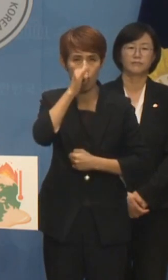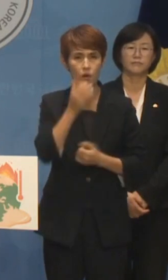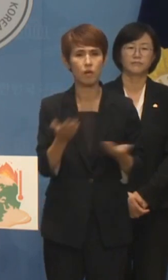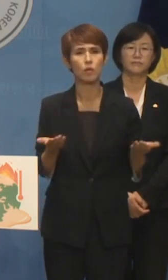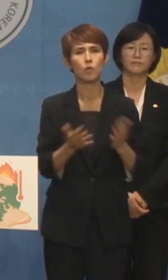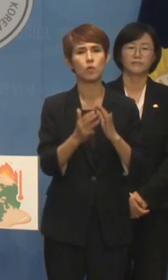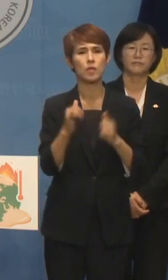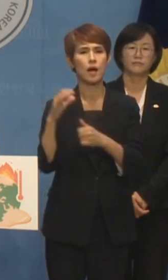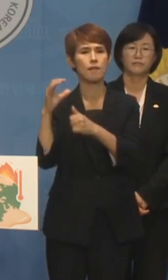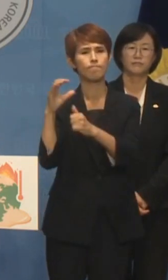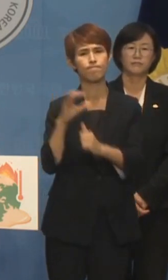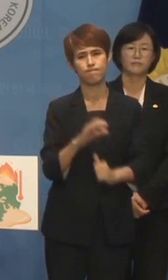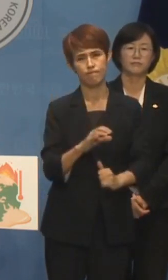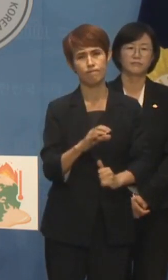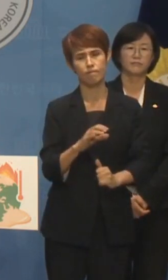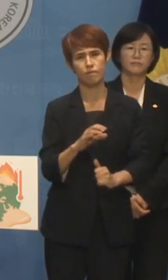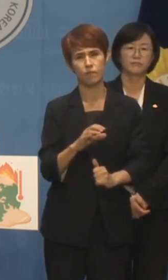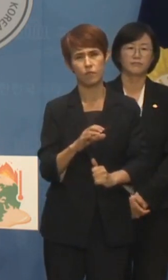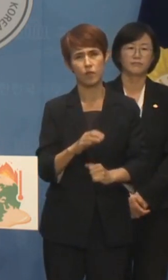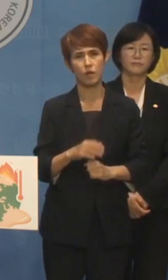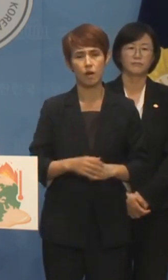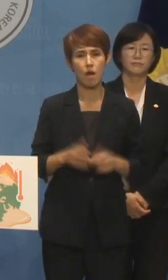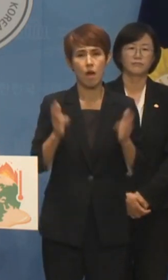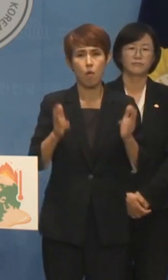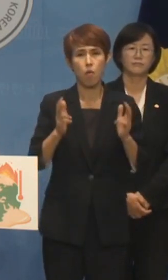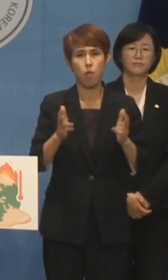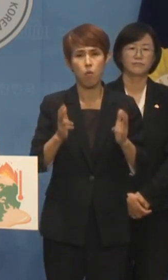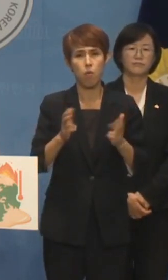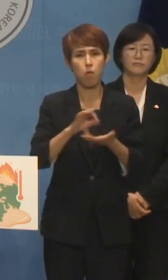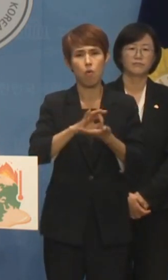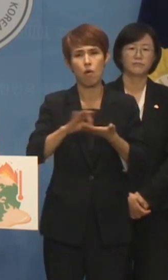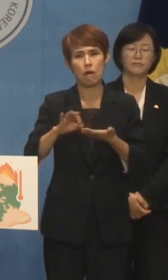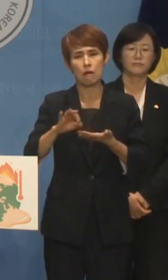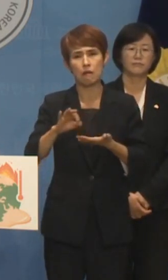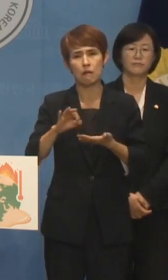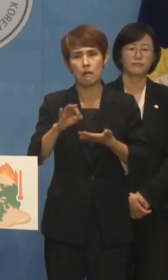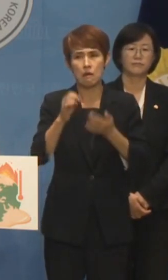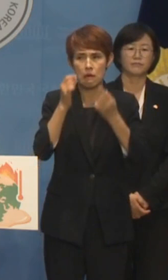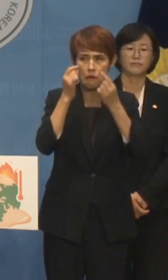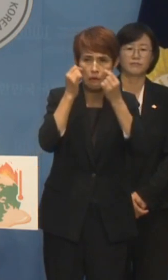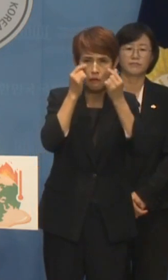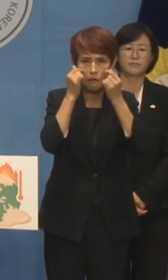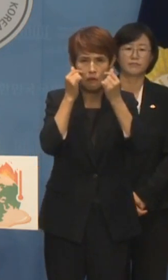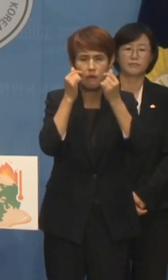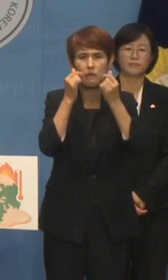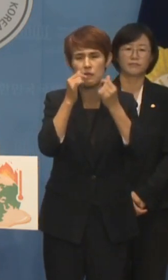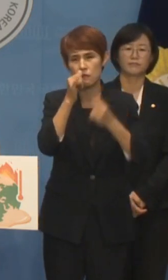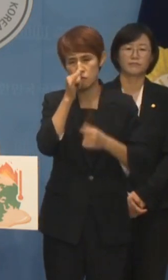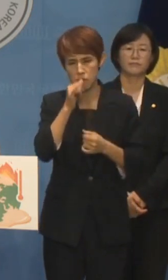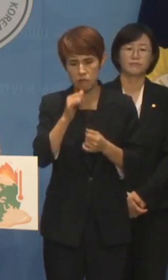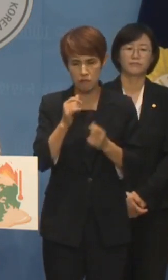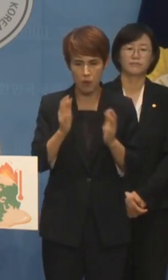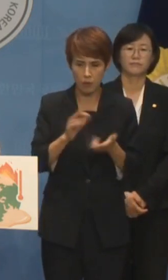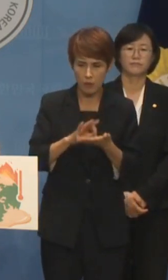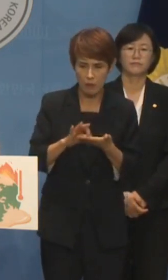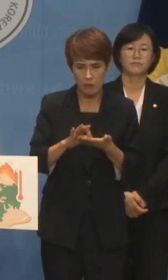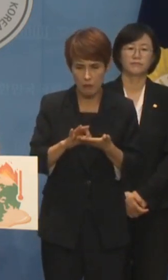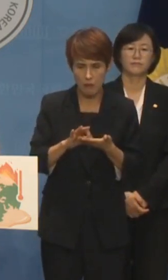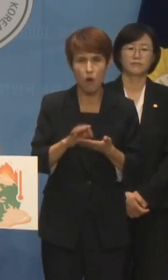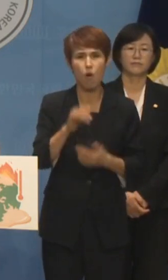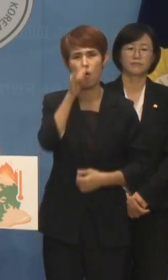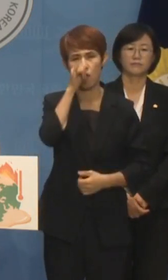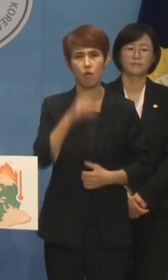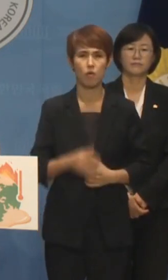노동자를 통제하고 있어 에어컨 사용도 눈치를 봐야 하는 힘든 상황입니다.